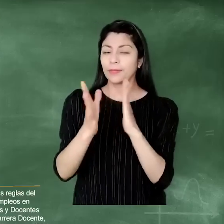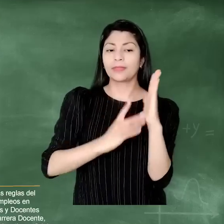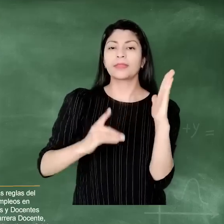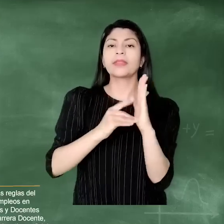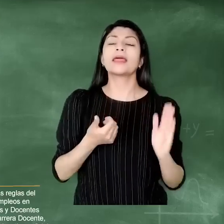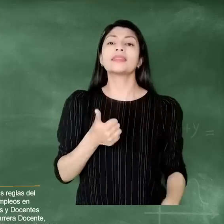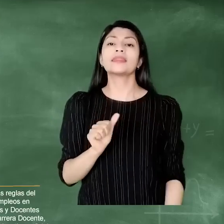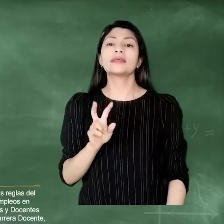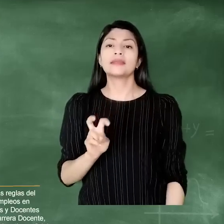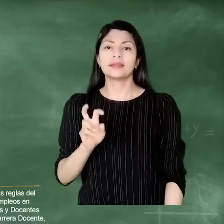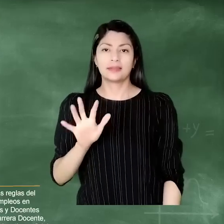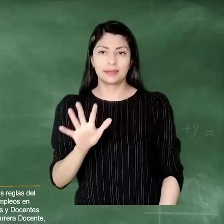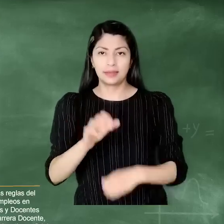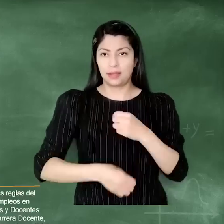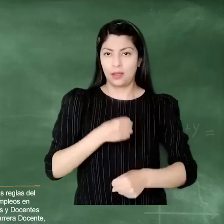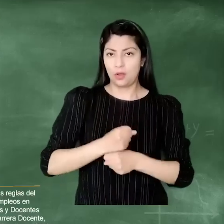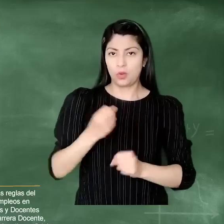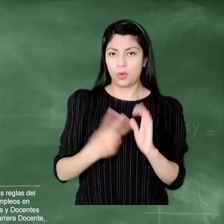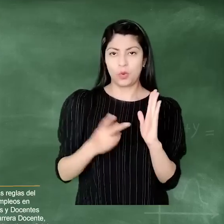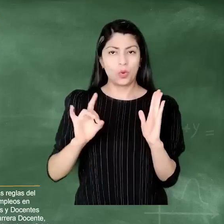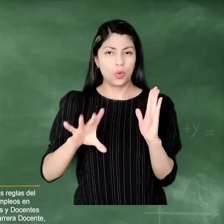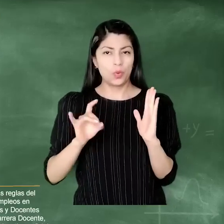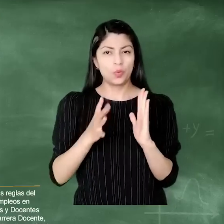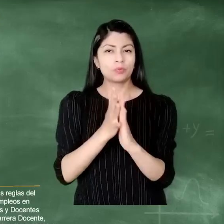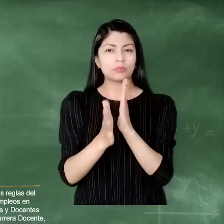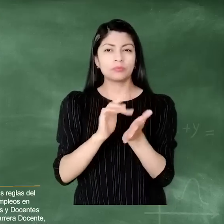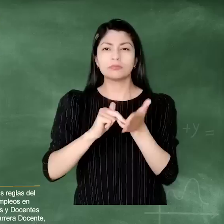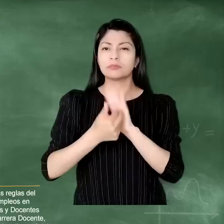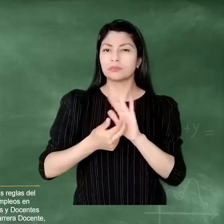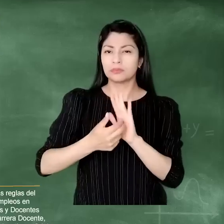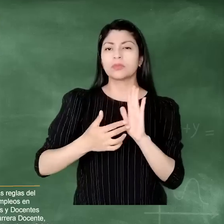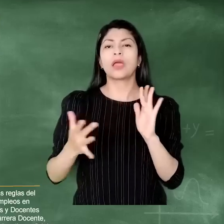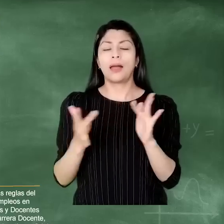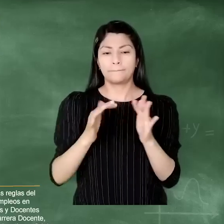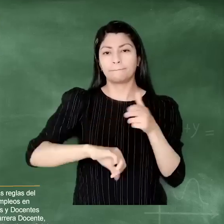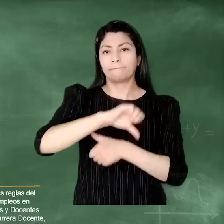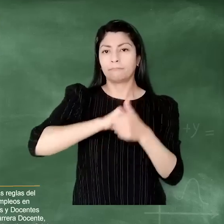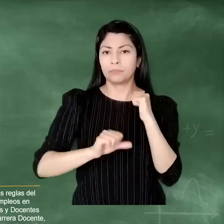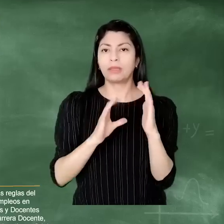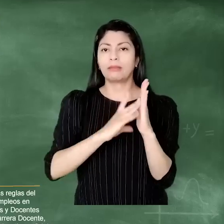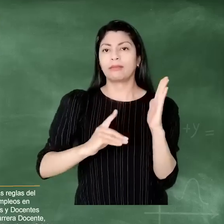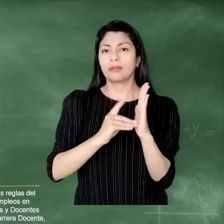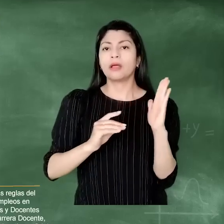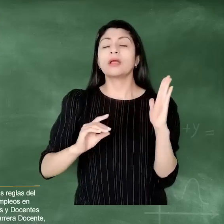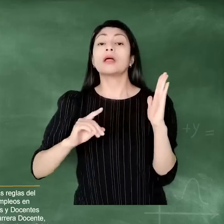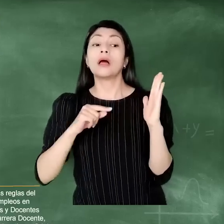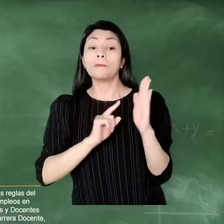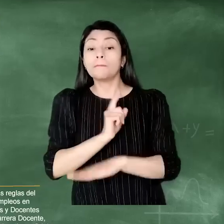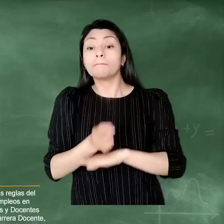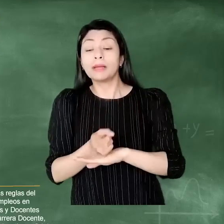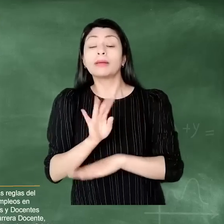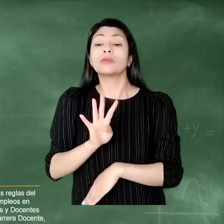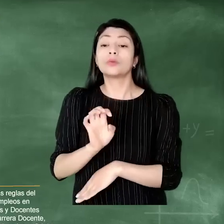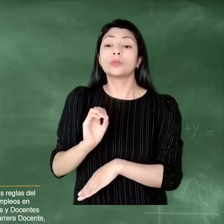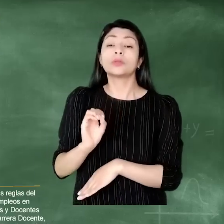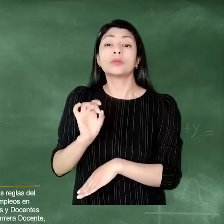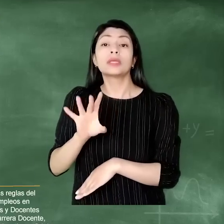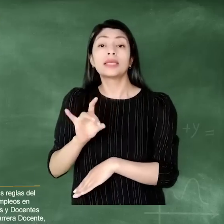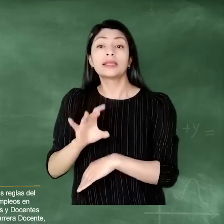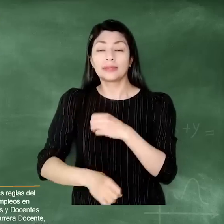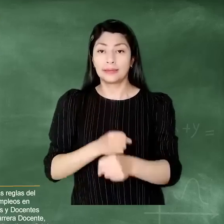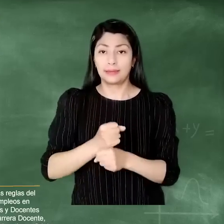2.4.1.1.16 del Decreto 1075 de 2015, subrogado por el artículo 1 del Decreto